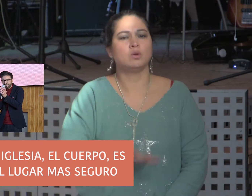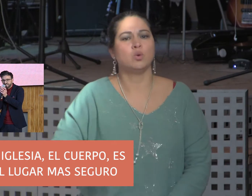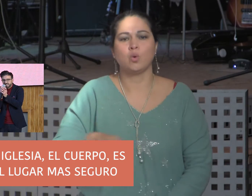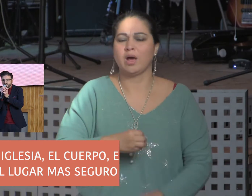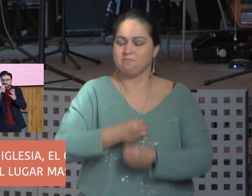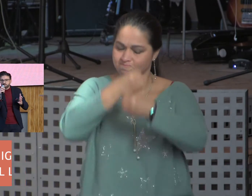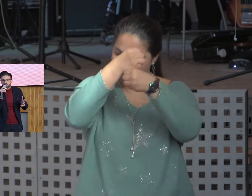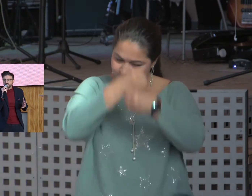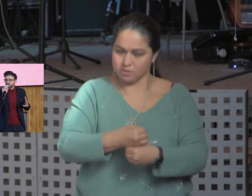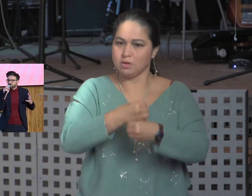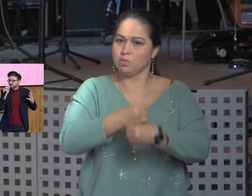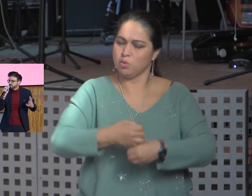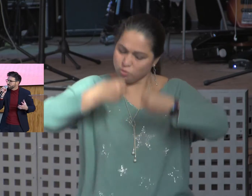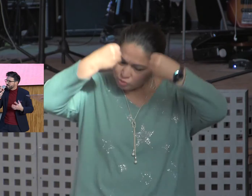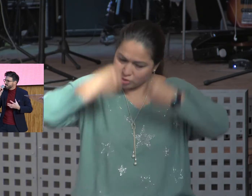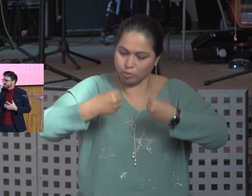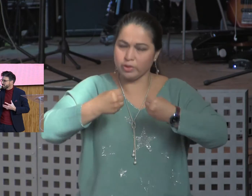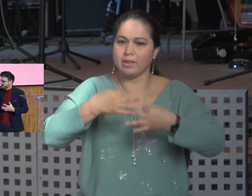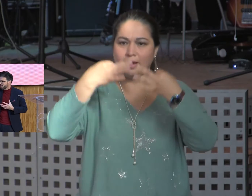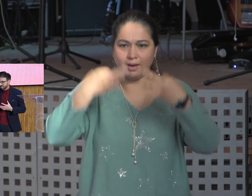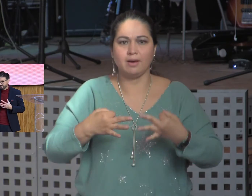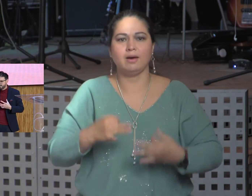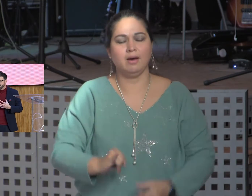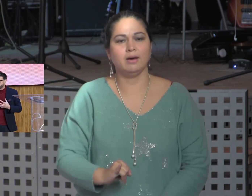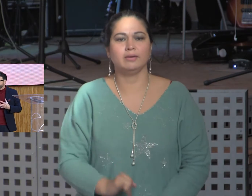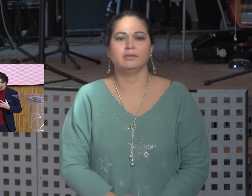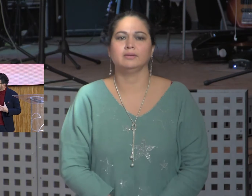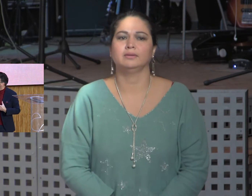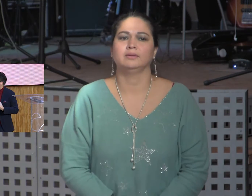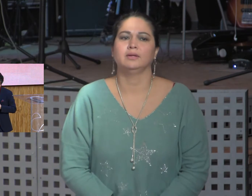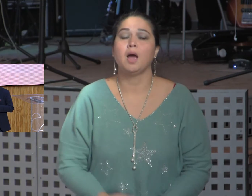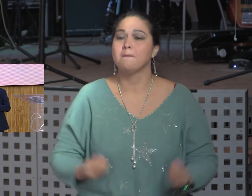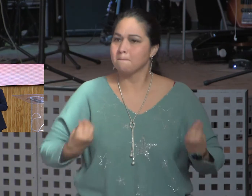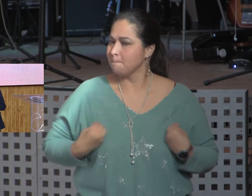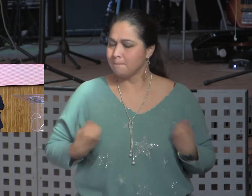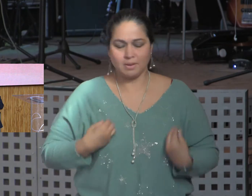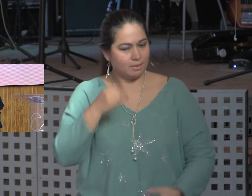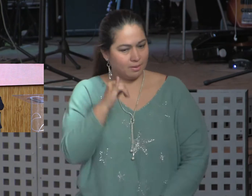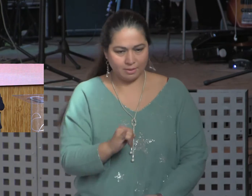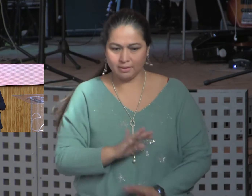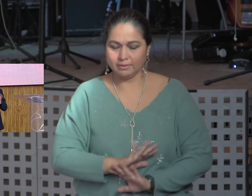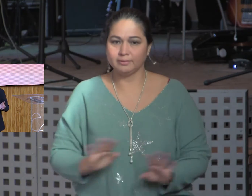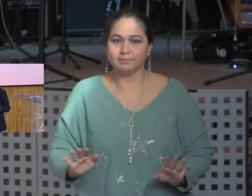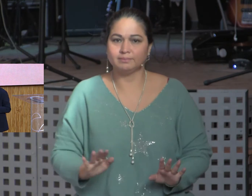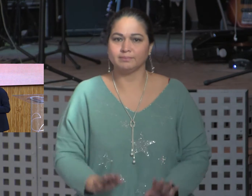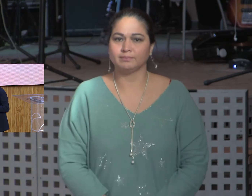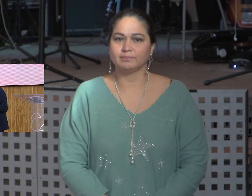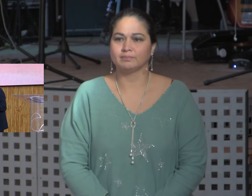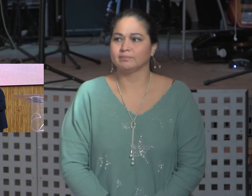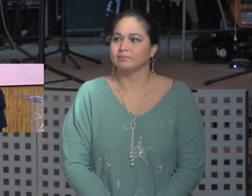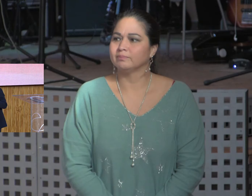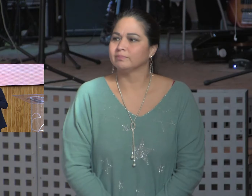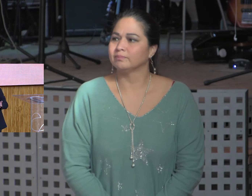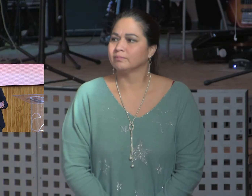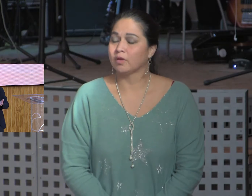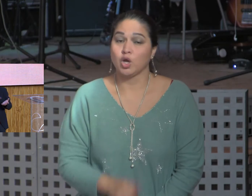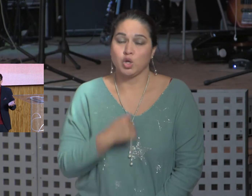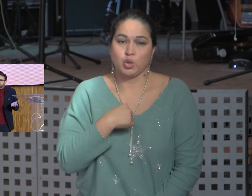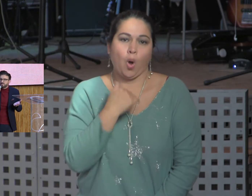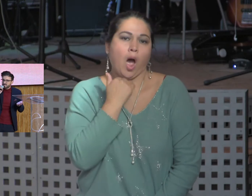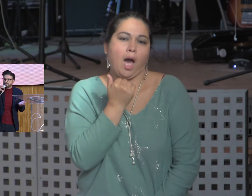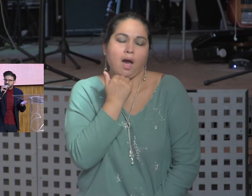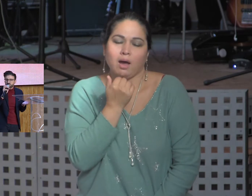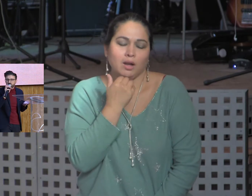existe. Es el lugar con más vida que existe. Te voy a contar una intimidad, si no te la he contado aún, porque sé que